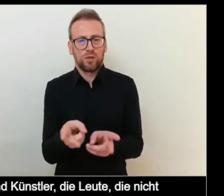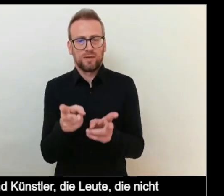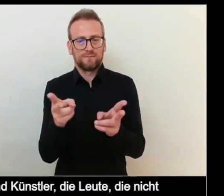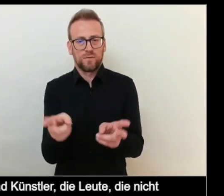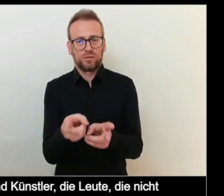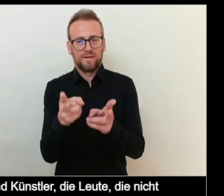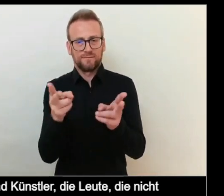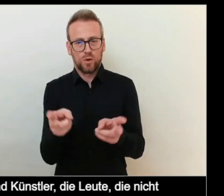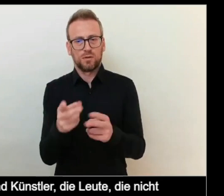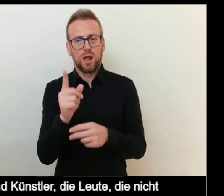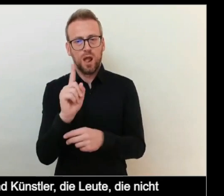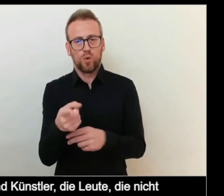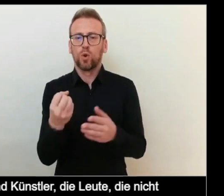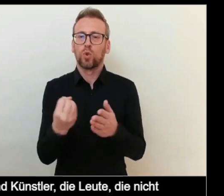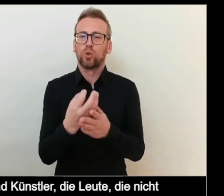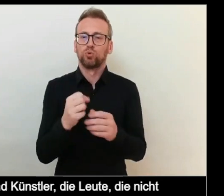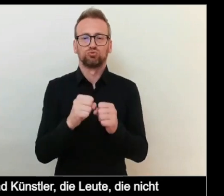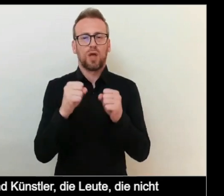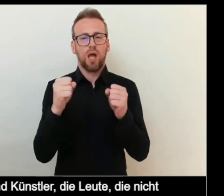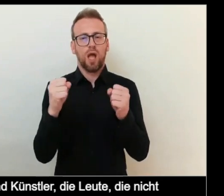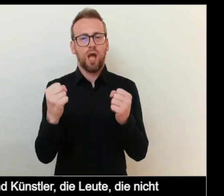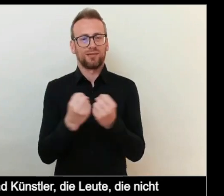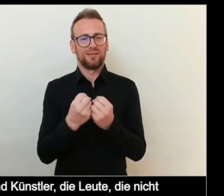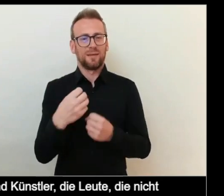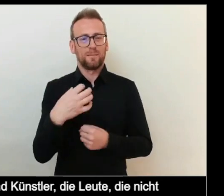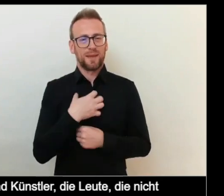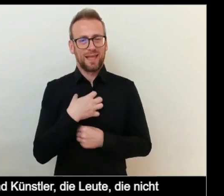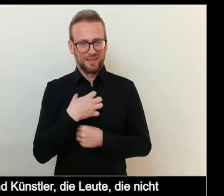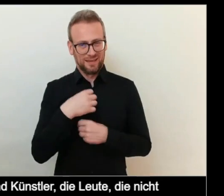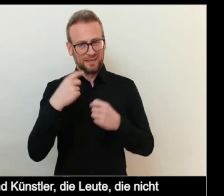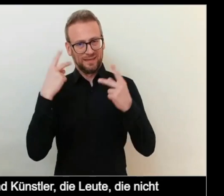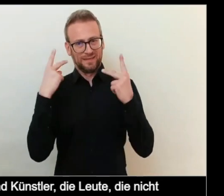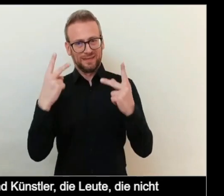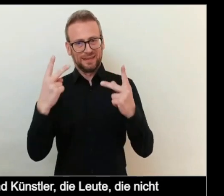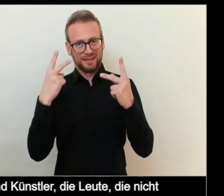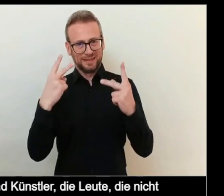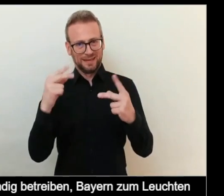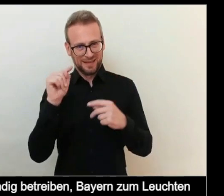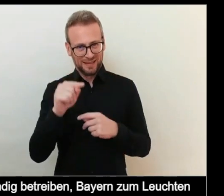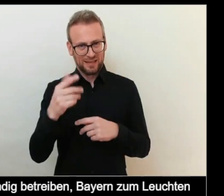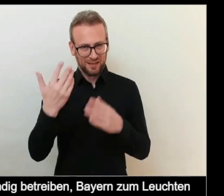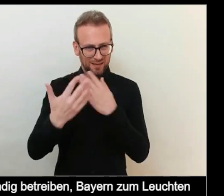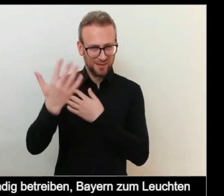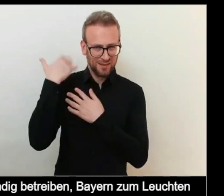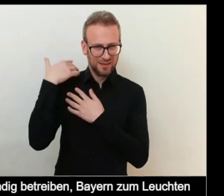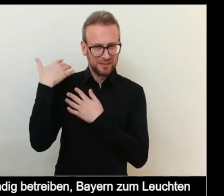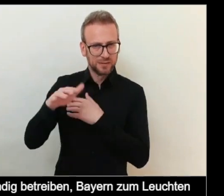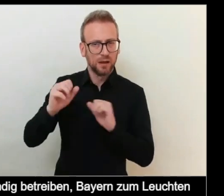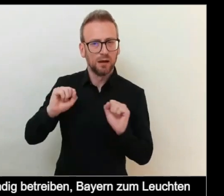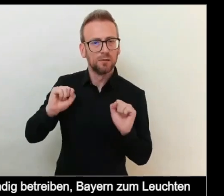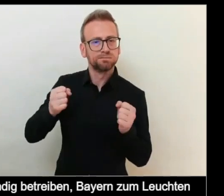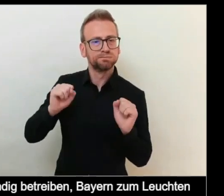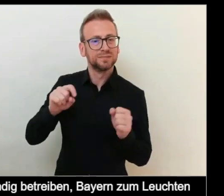hinweg. Gerade die bayerische Kulturlandschaft hat extrem viel in den letzten Wochen schon an Zeichen, an Signalen gesendet, gerade